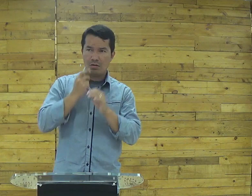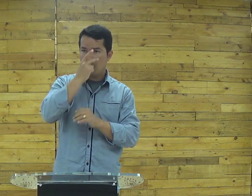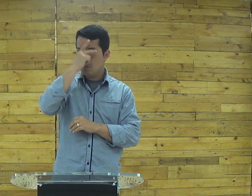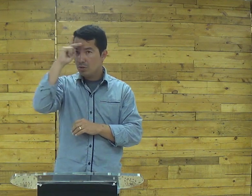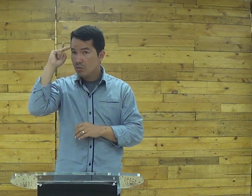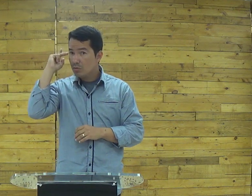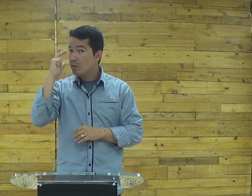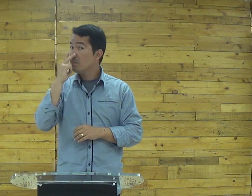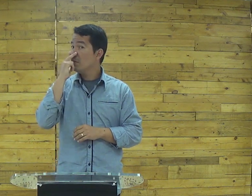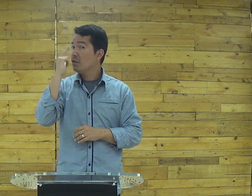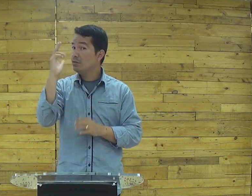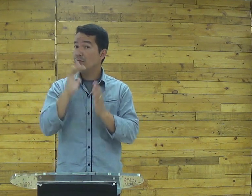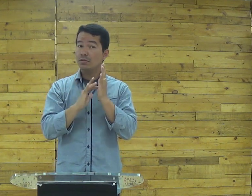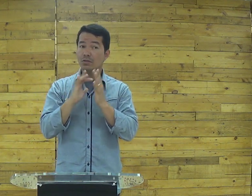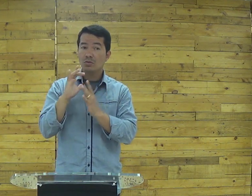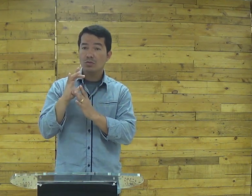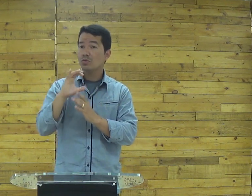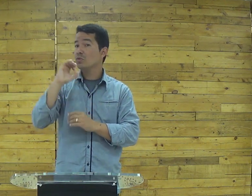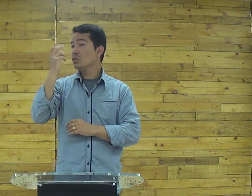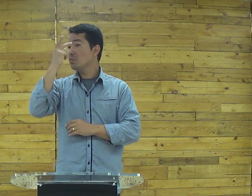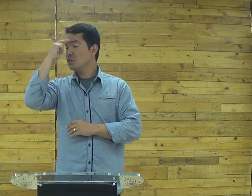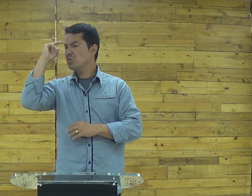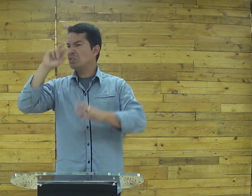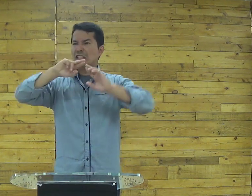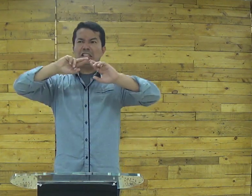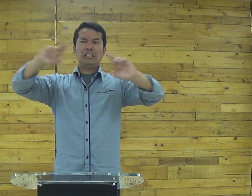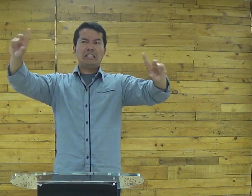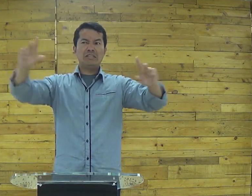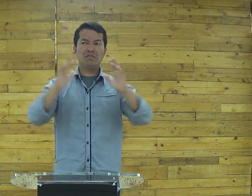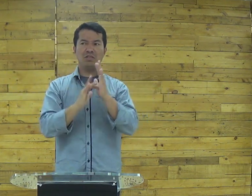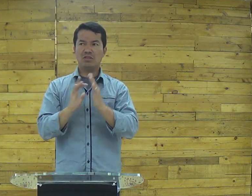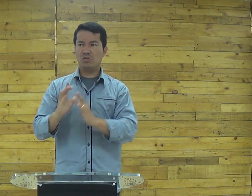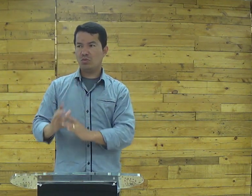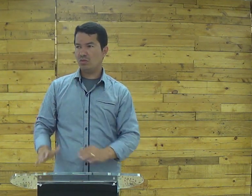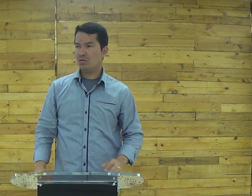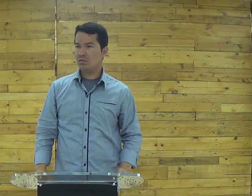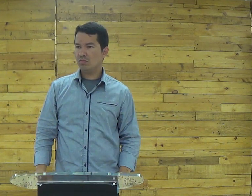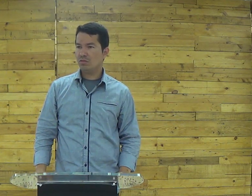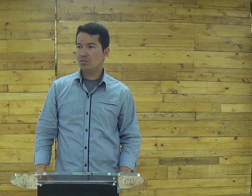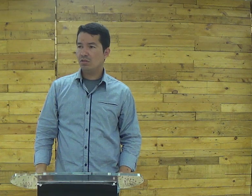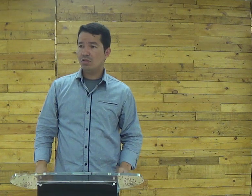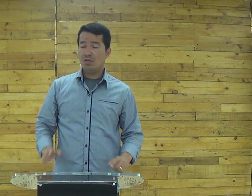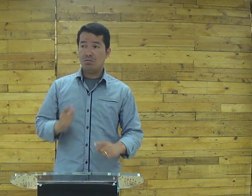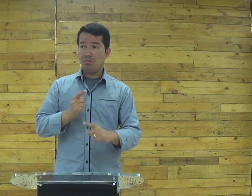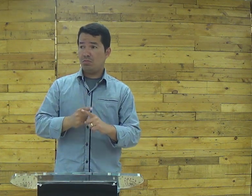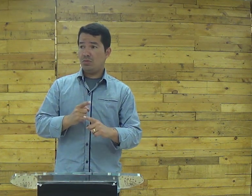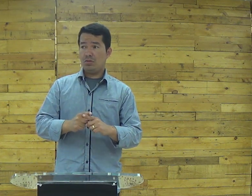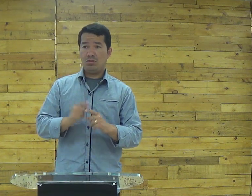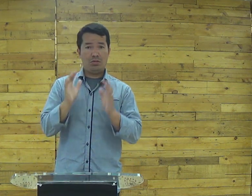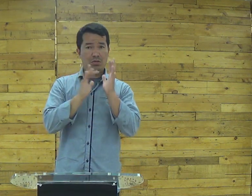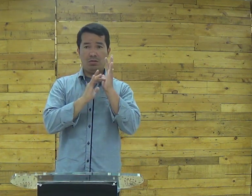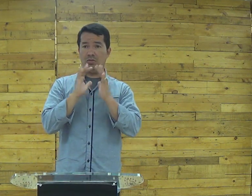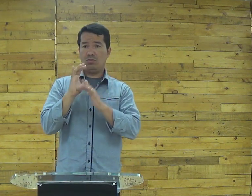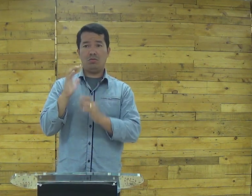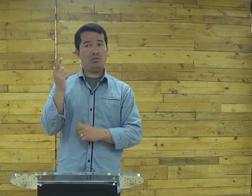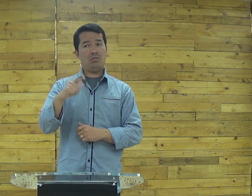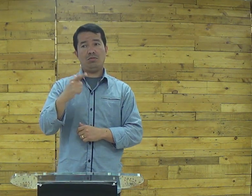Quando Deus olha para ela, o que ele enxerga? Enxerga Jesus ou enxerga algo muito diferente?